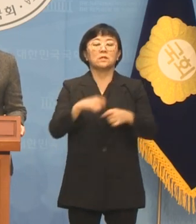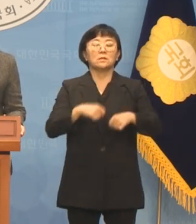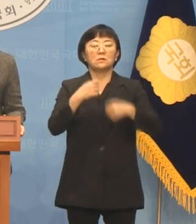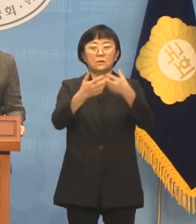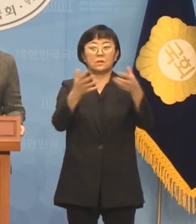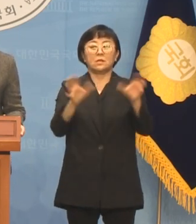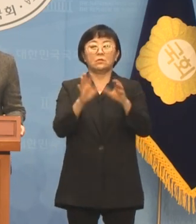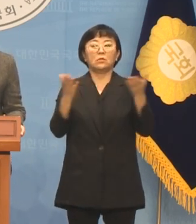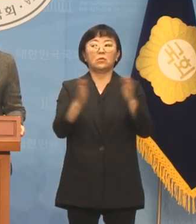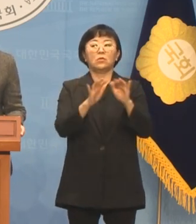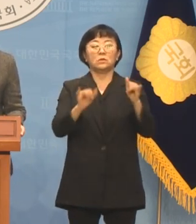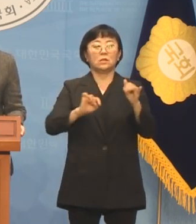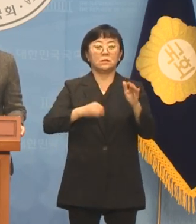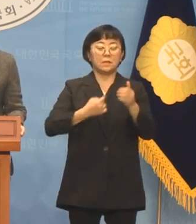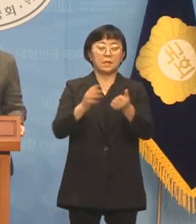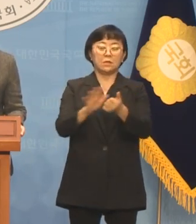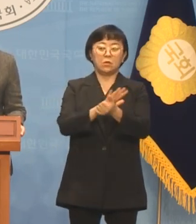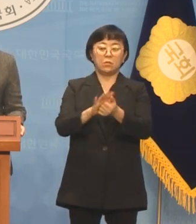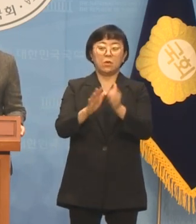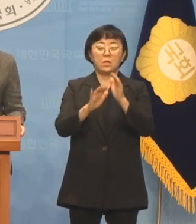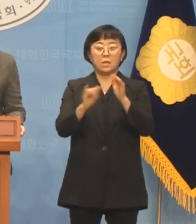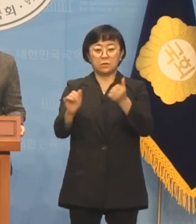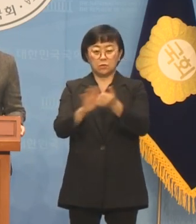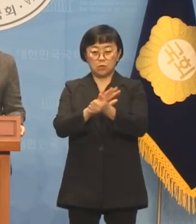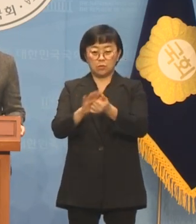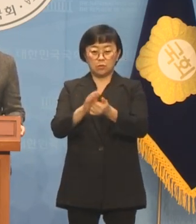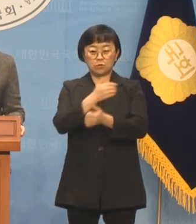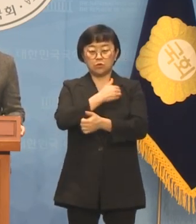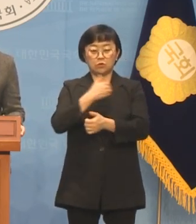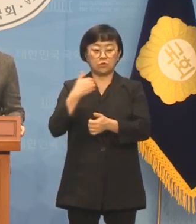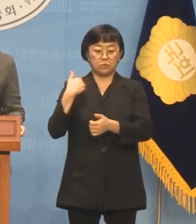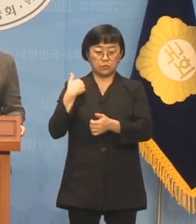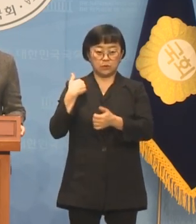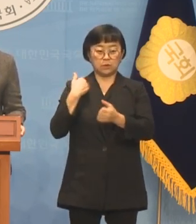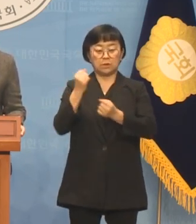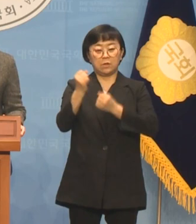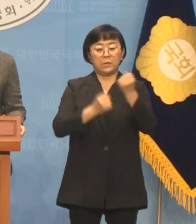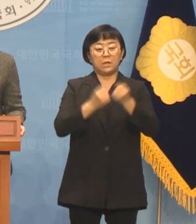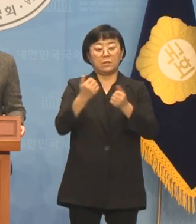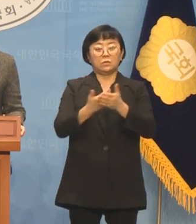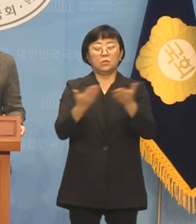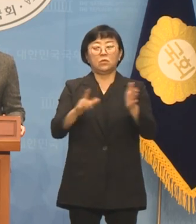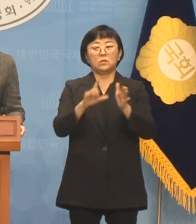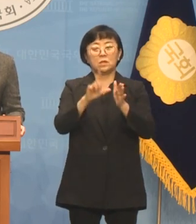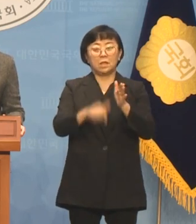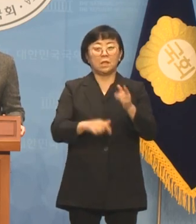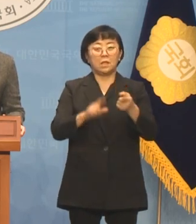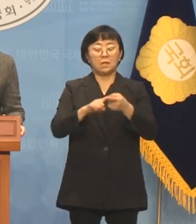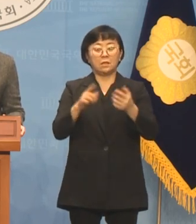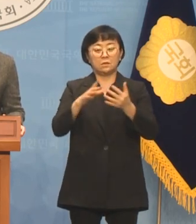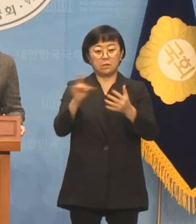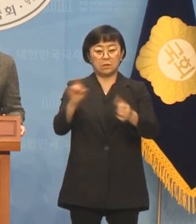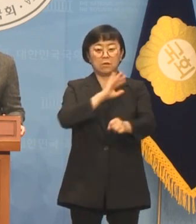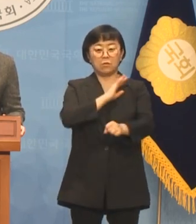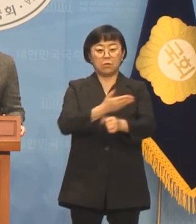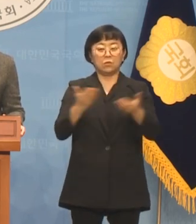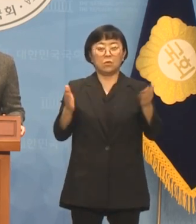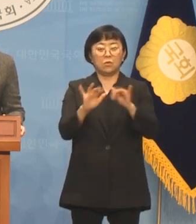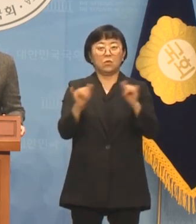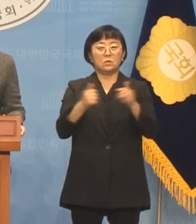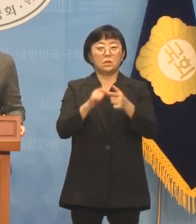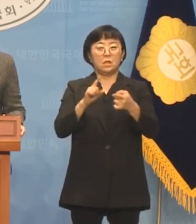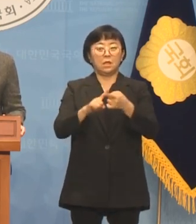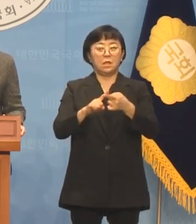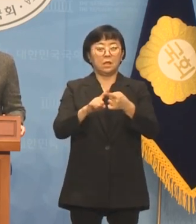녹색정의당은 노동자들이 자기 돌봄, 가족 돌봄을 충분히 할 수 있도록 노동시간에 대한 선택권을 노동자들에게